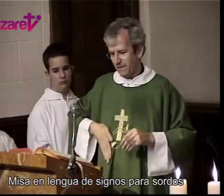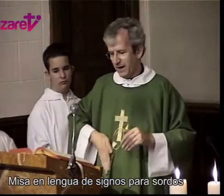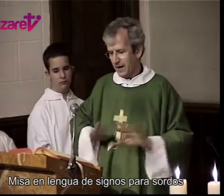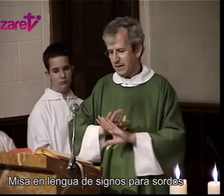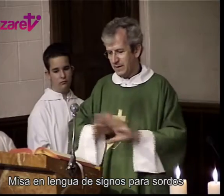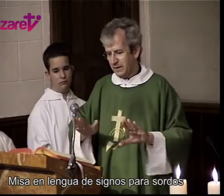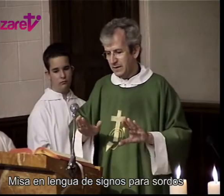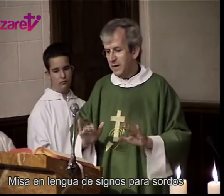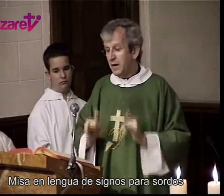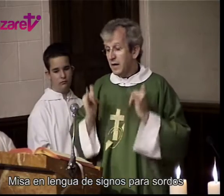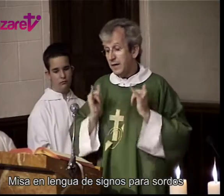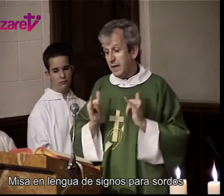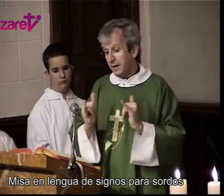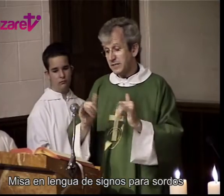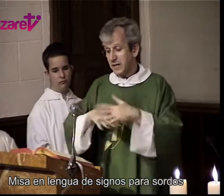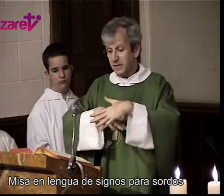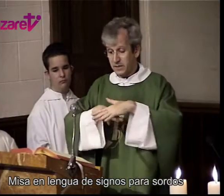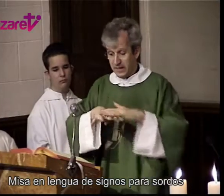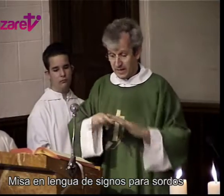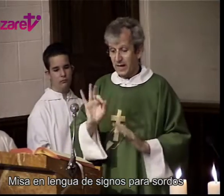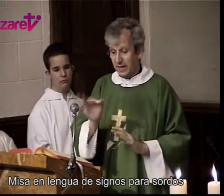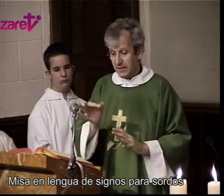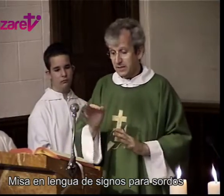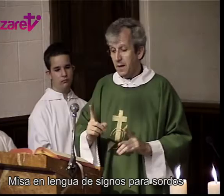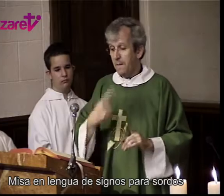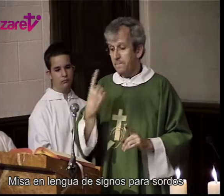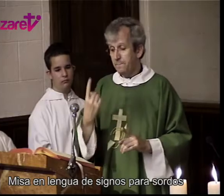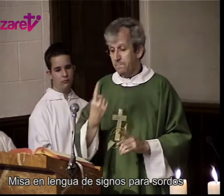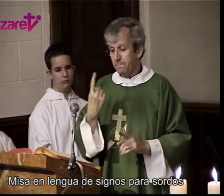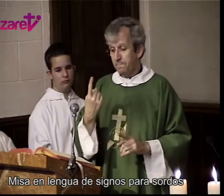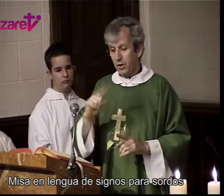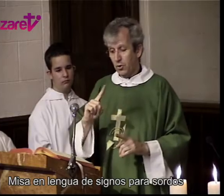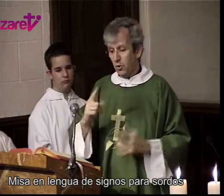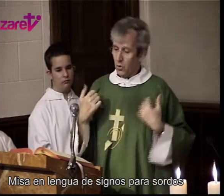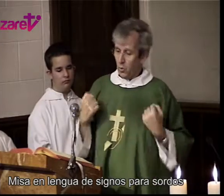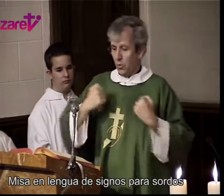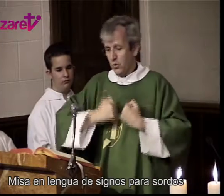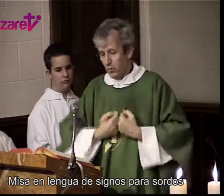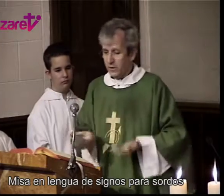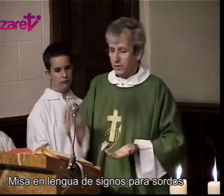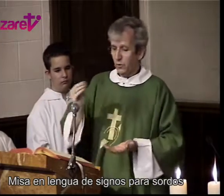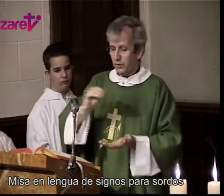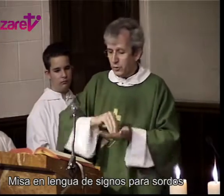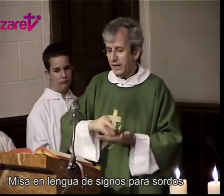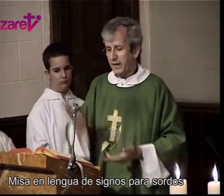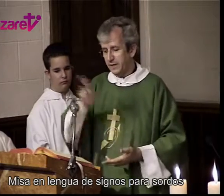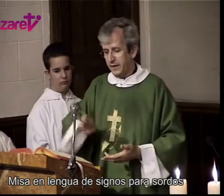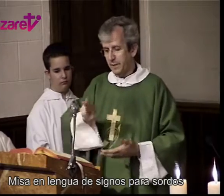faja, que llevasen sandalias, pero no una túnica de